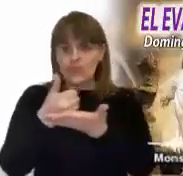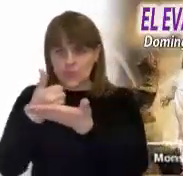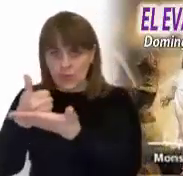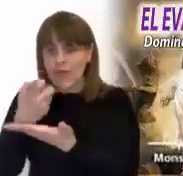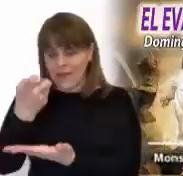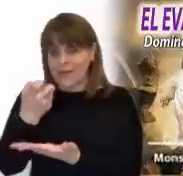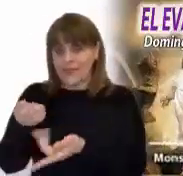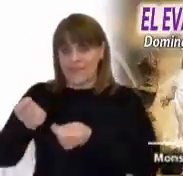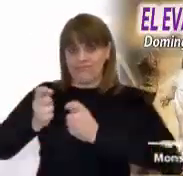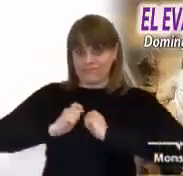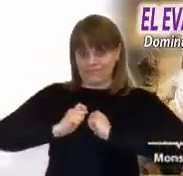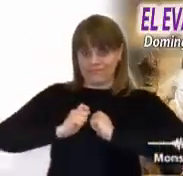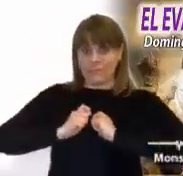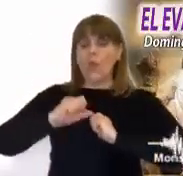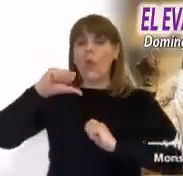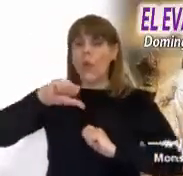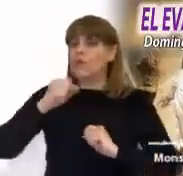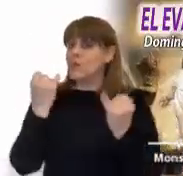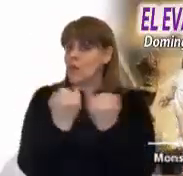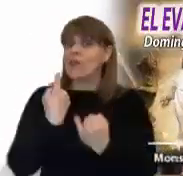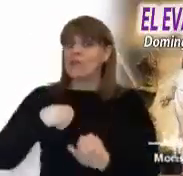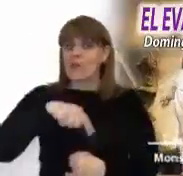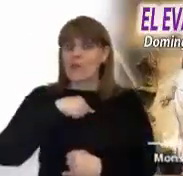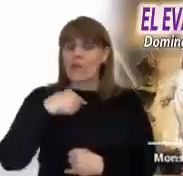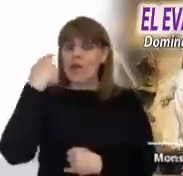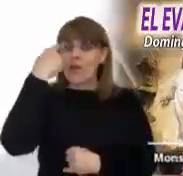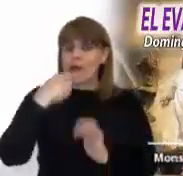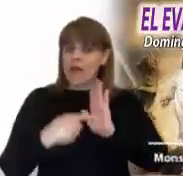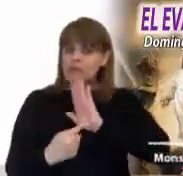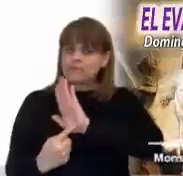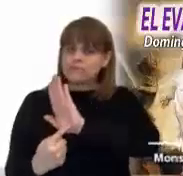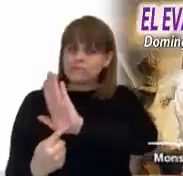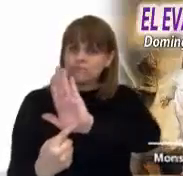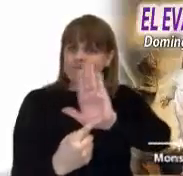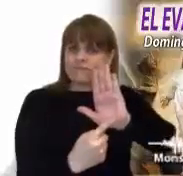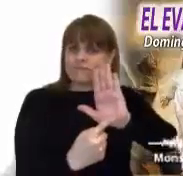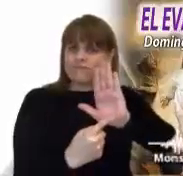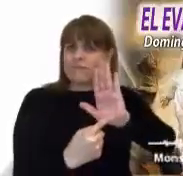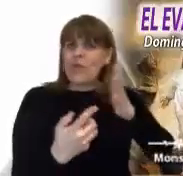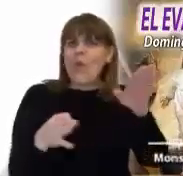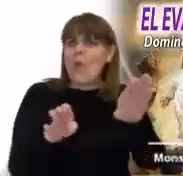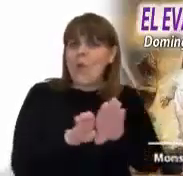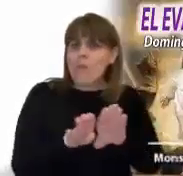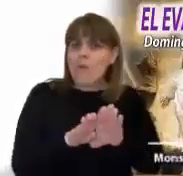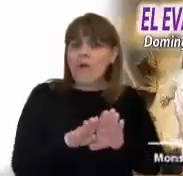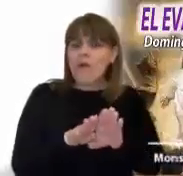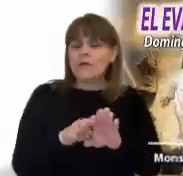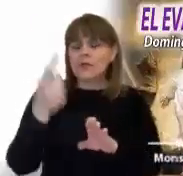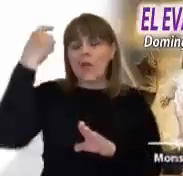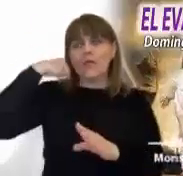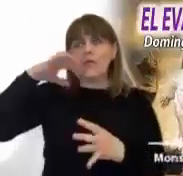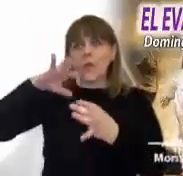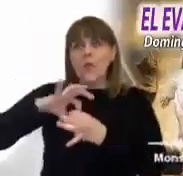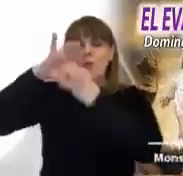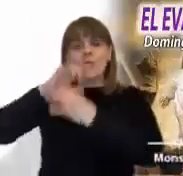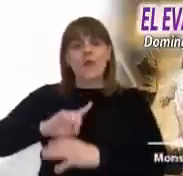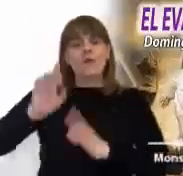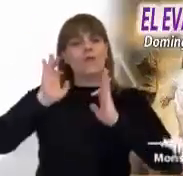Hoy también nuestro rostro debe reflejar esa serenidad y presencia de